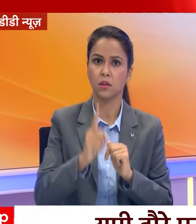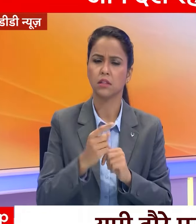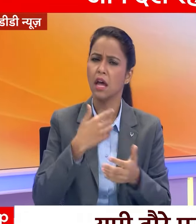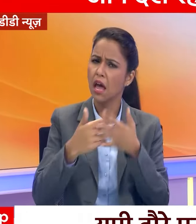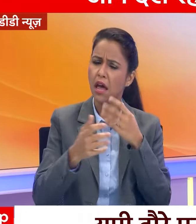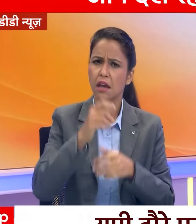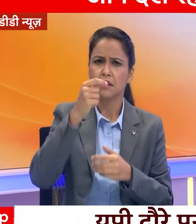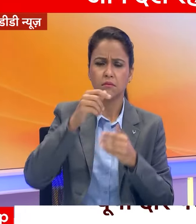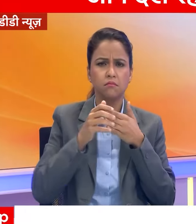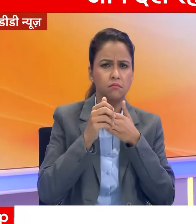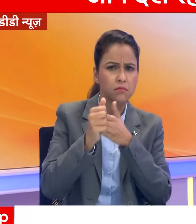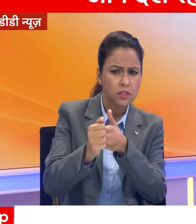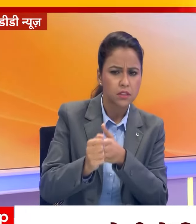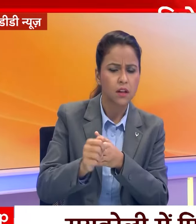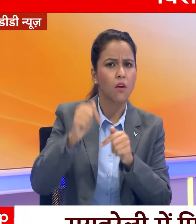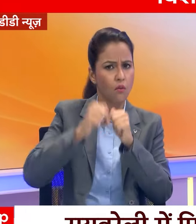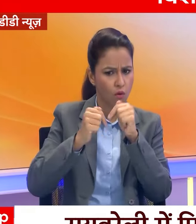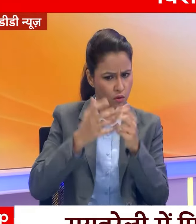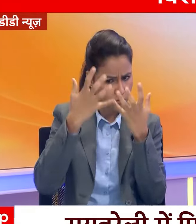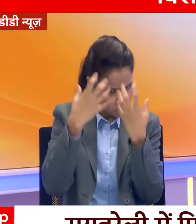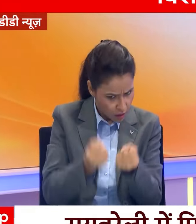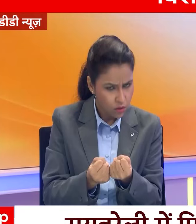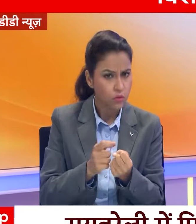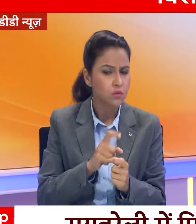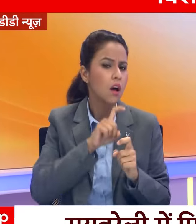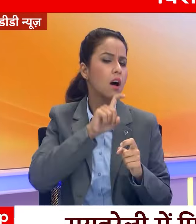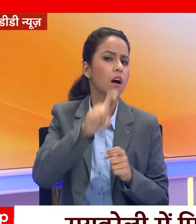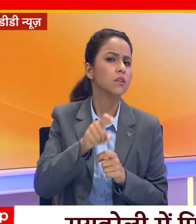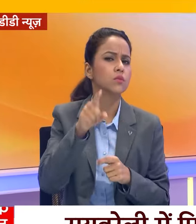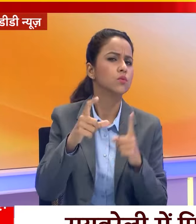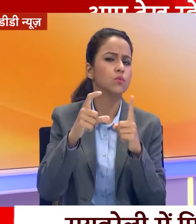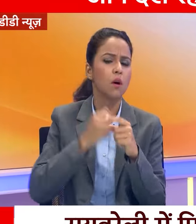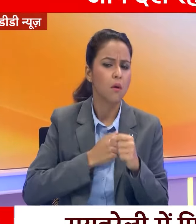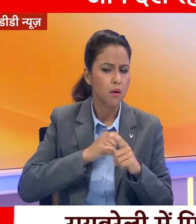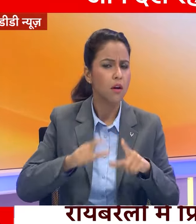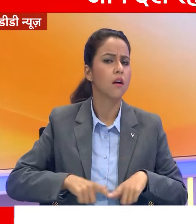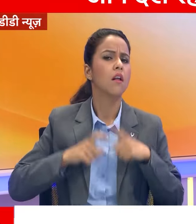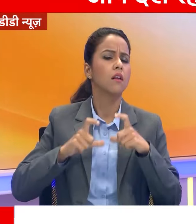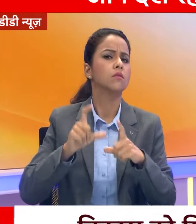मांगने आता है तो उससे पूछो कि आपने हमारे लिए क्या किया